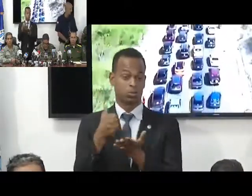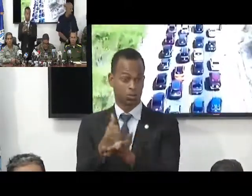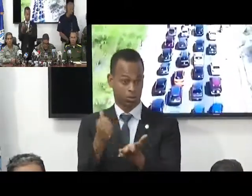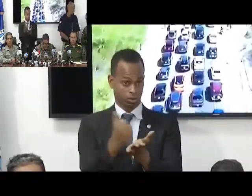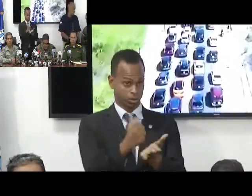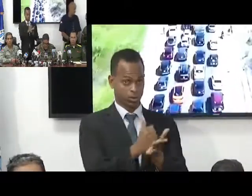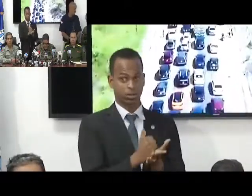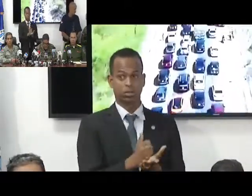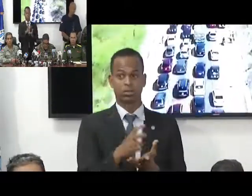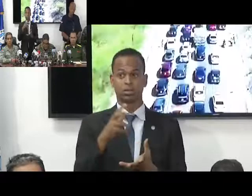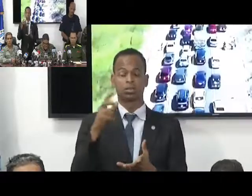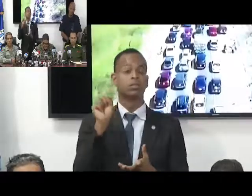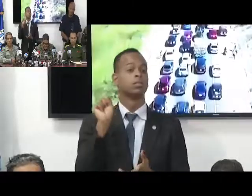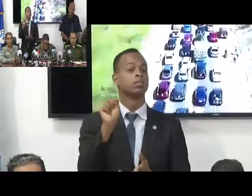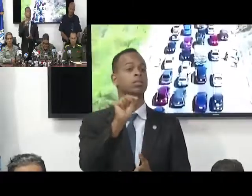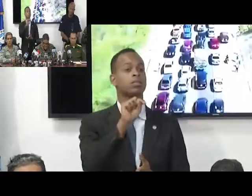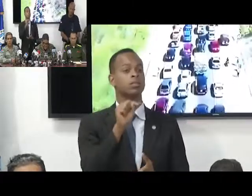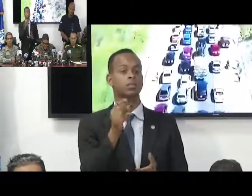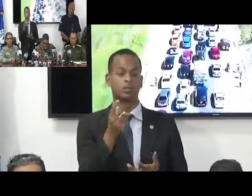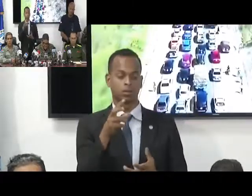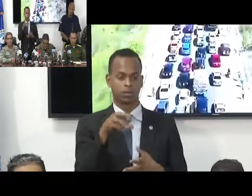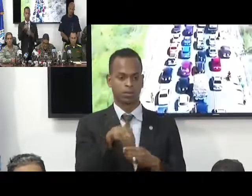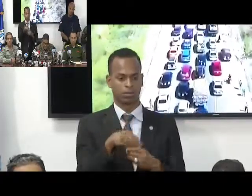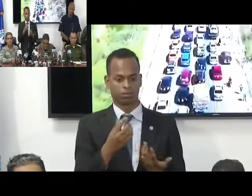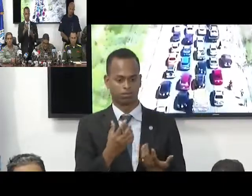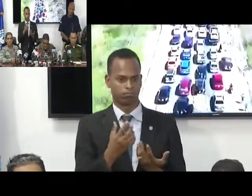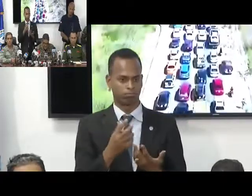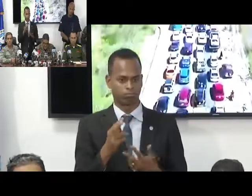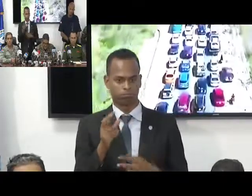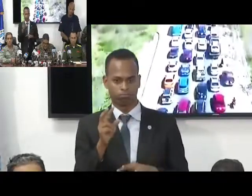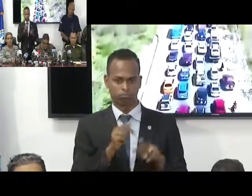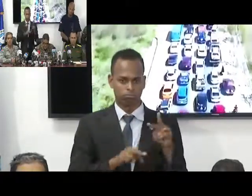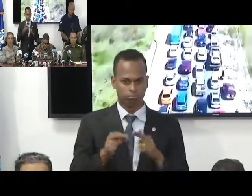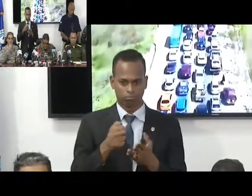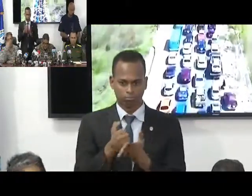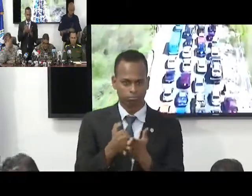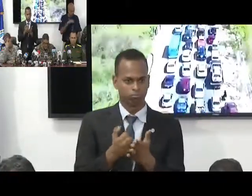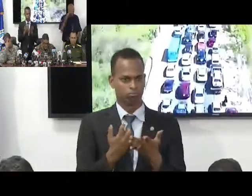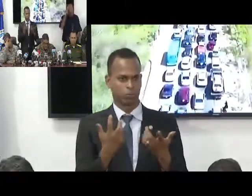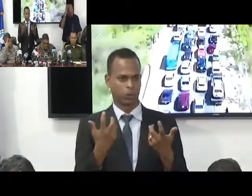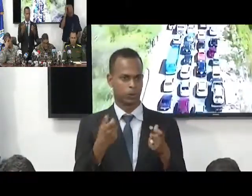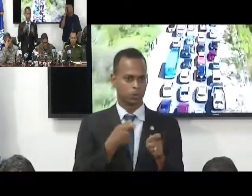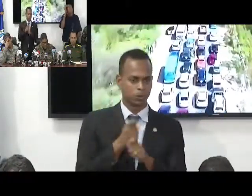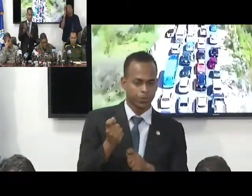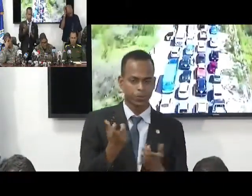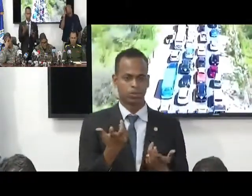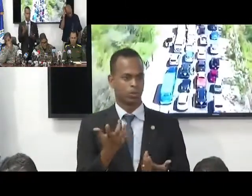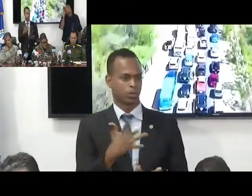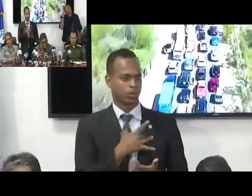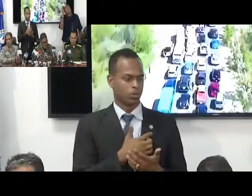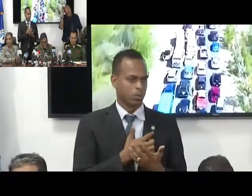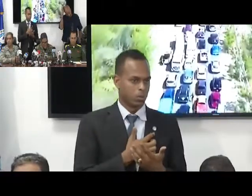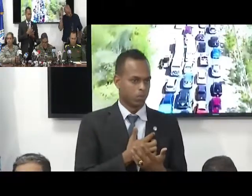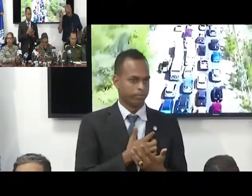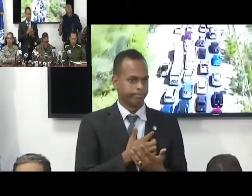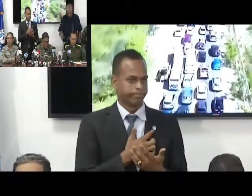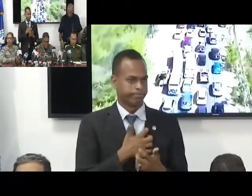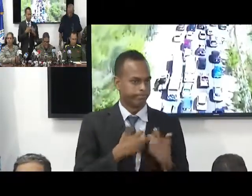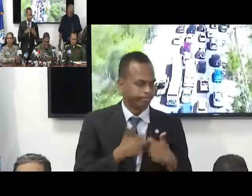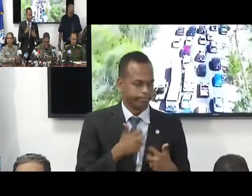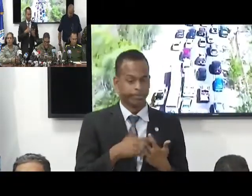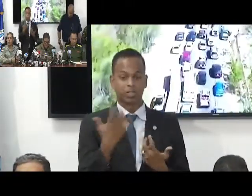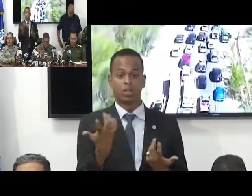asistencias, consistentes en cefaleas, traumas, hipotensión arterial, intoxicaciones